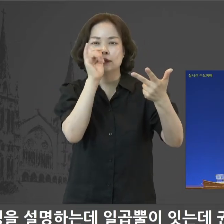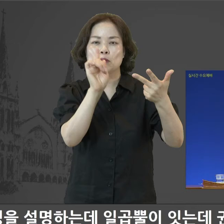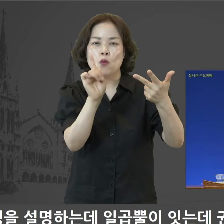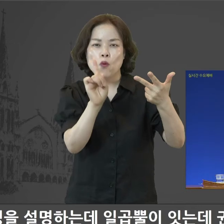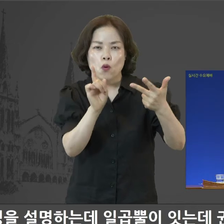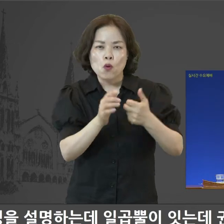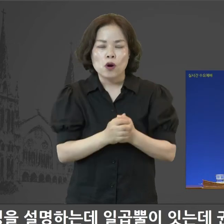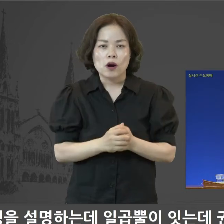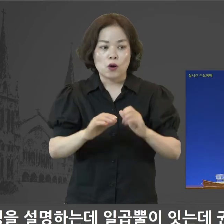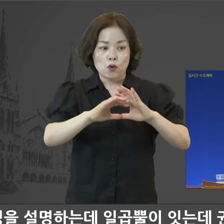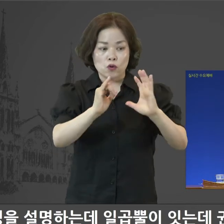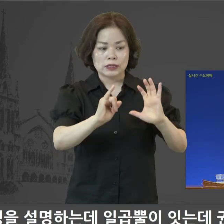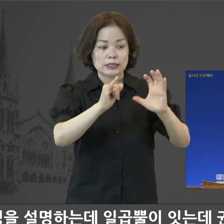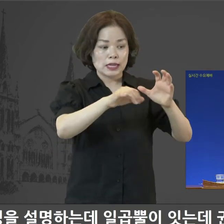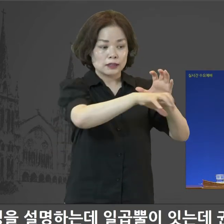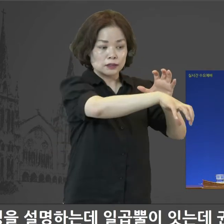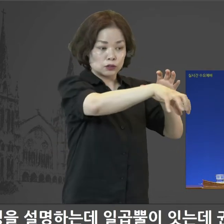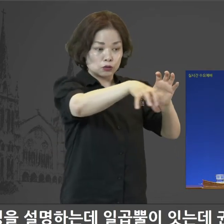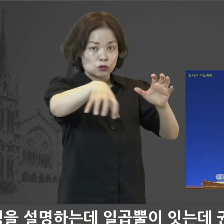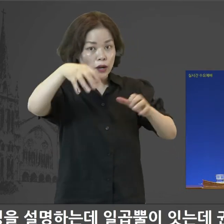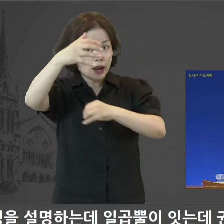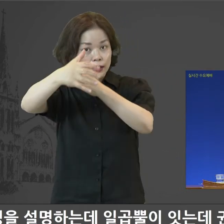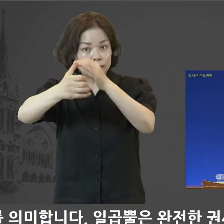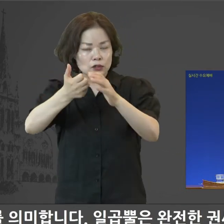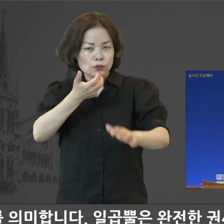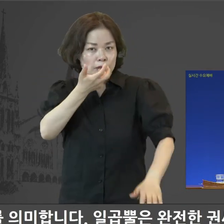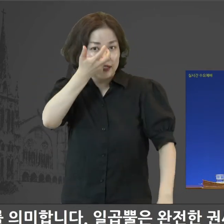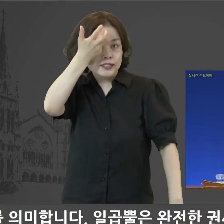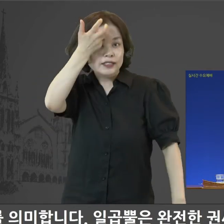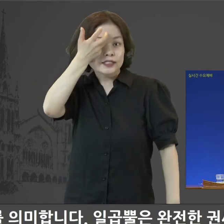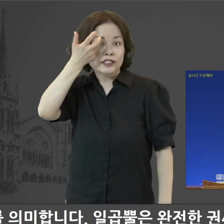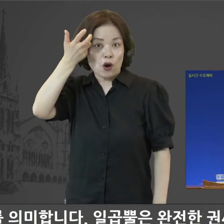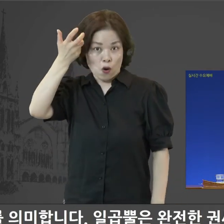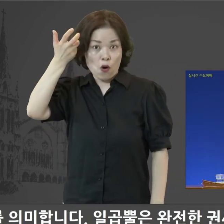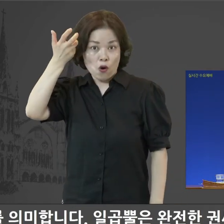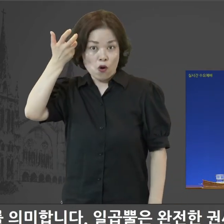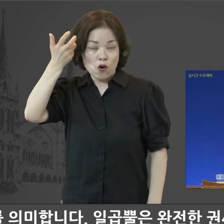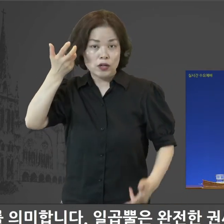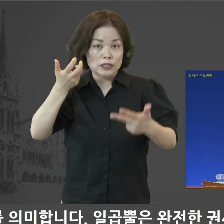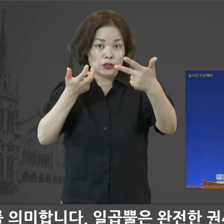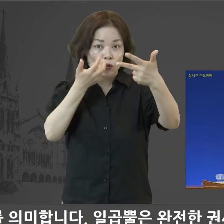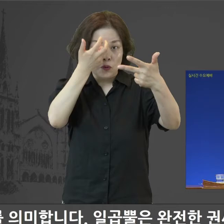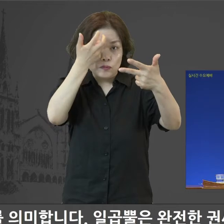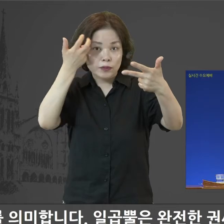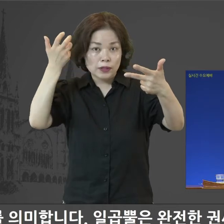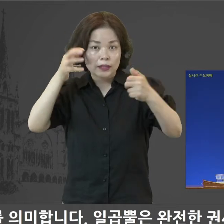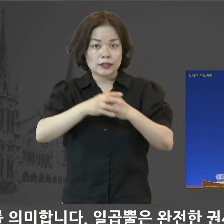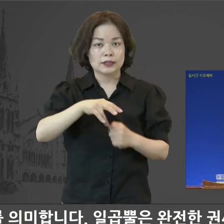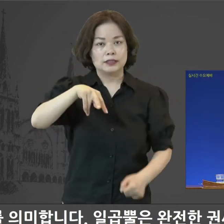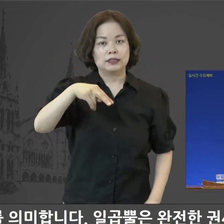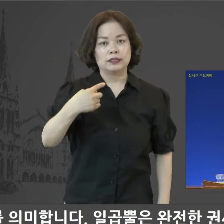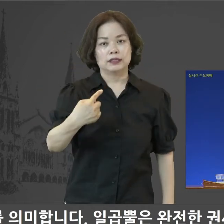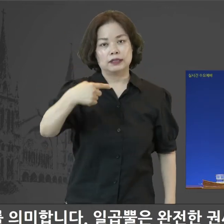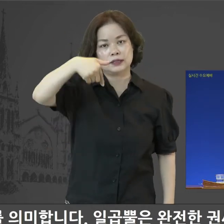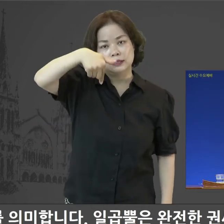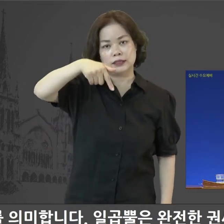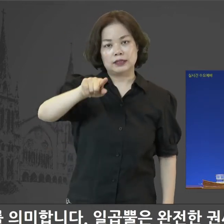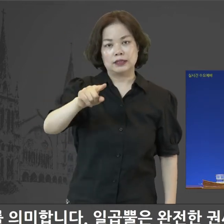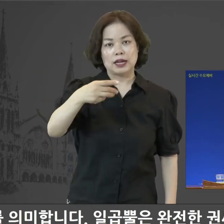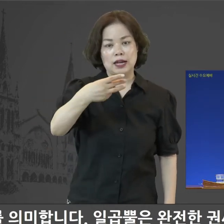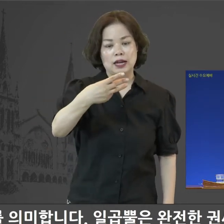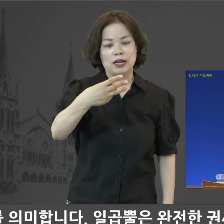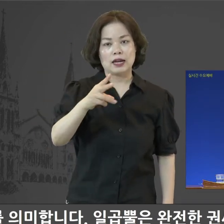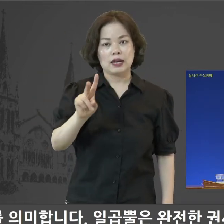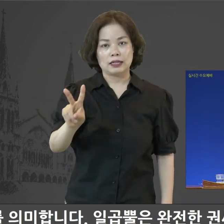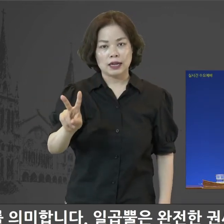7눈은 온 세상을 두루다니는 하나님의 7영이라 표현을 하는데요. 스가랴 4장 10절 말씀을